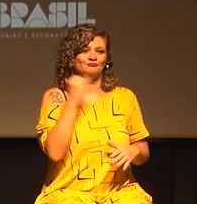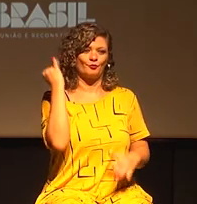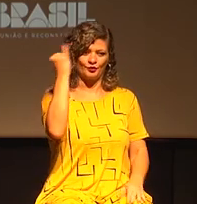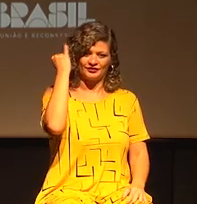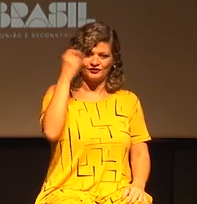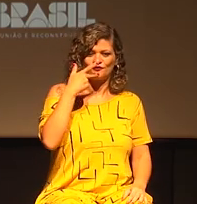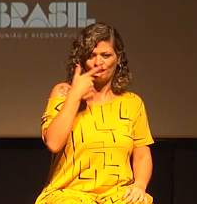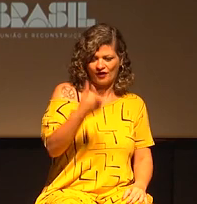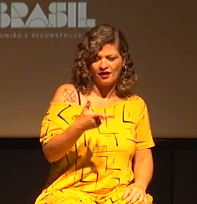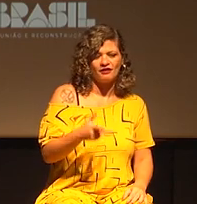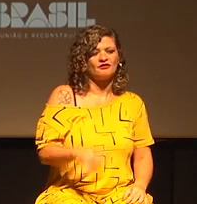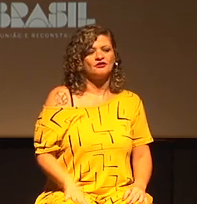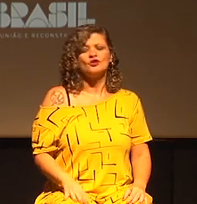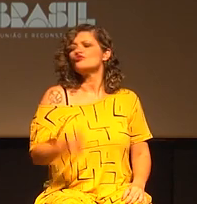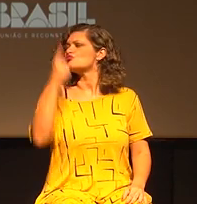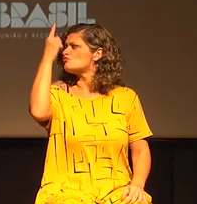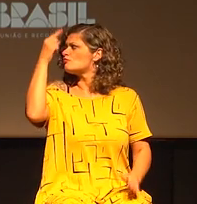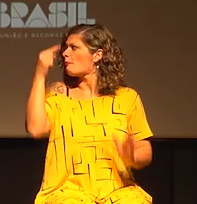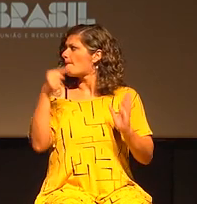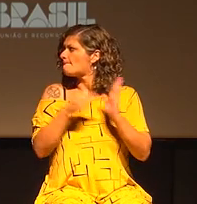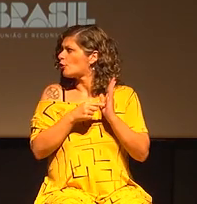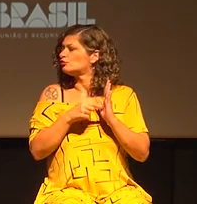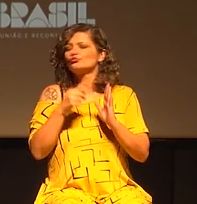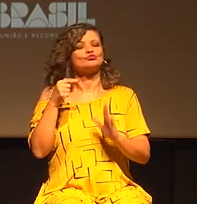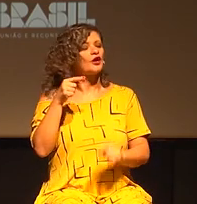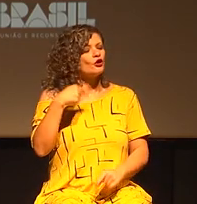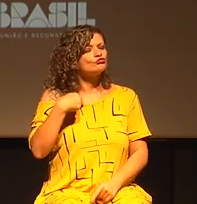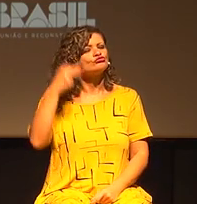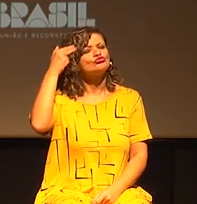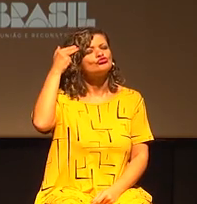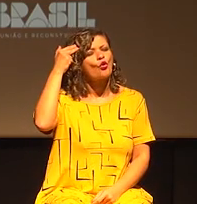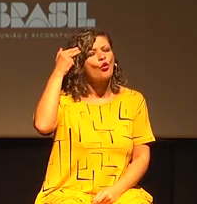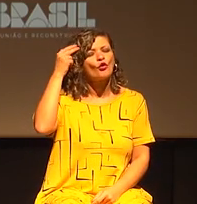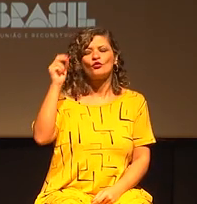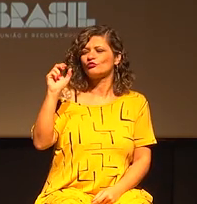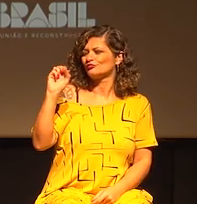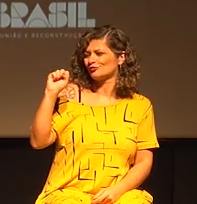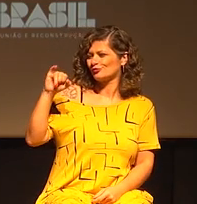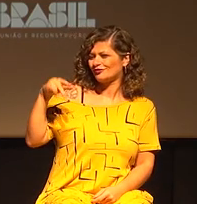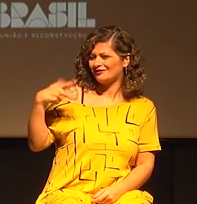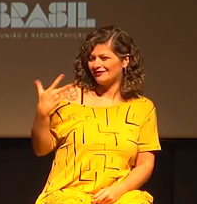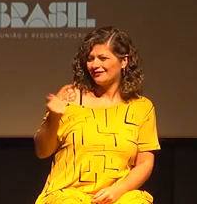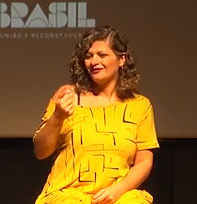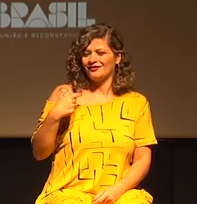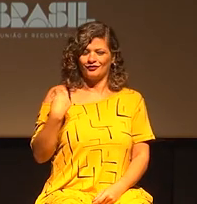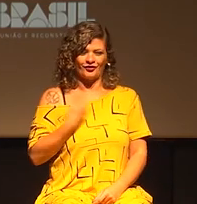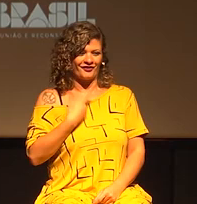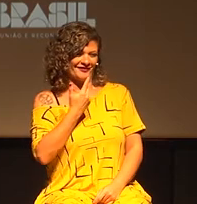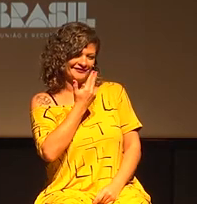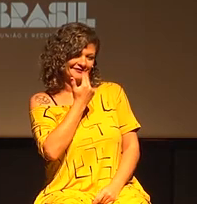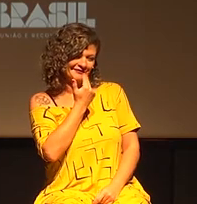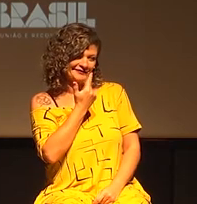importante e é uma coisa que eu sonho muito Soninha Assim como nós nutricionista né É